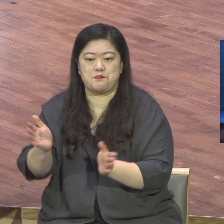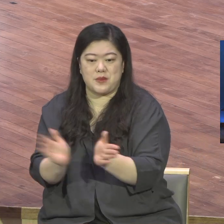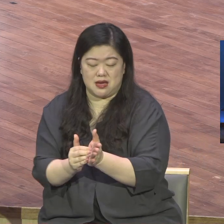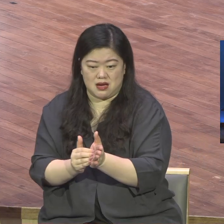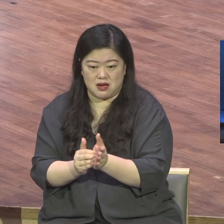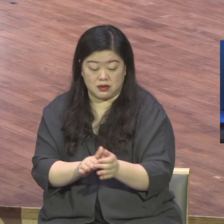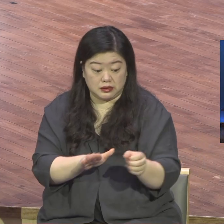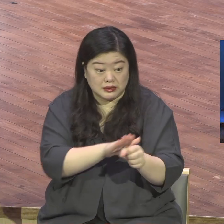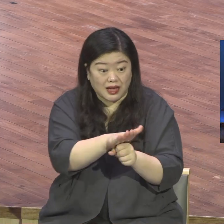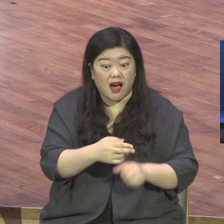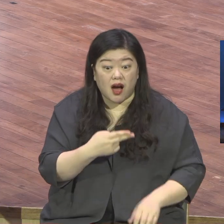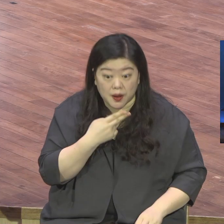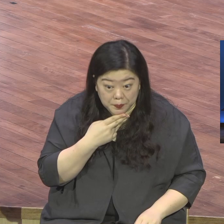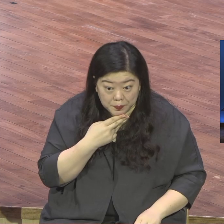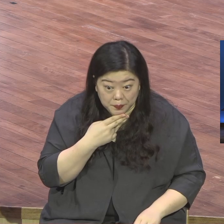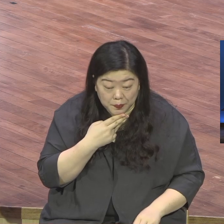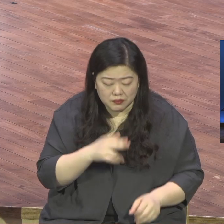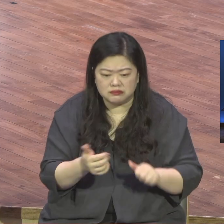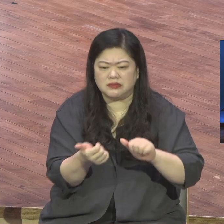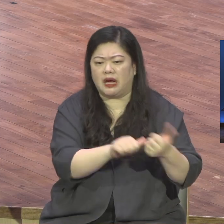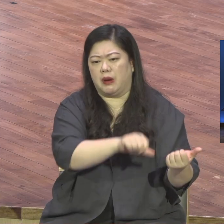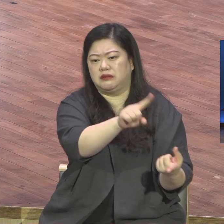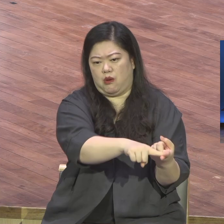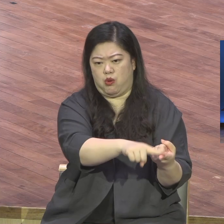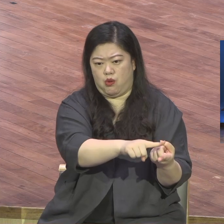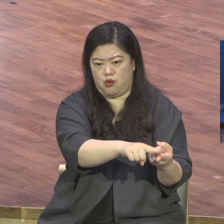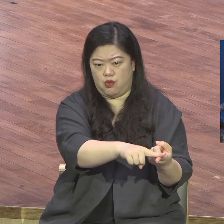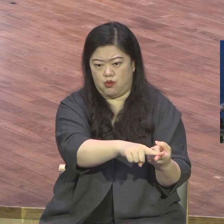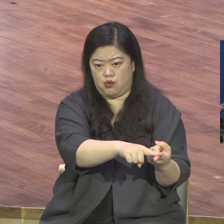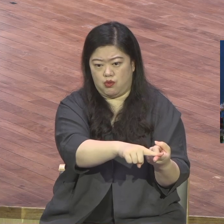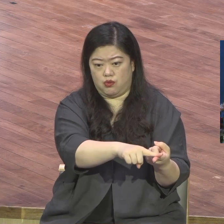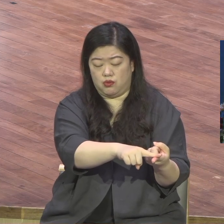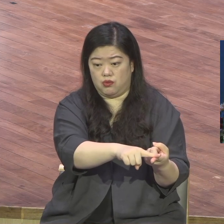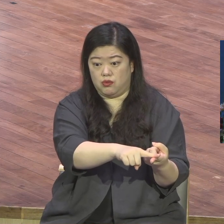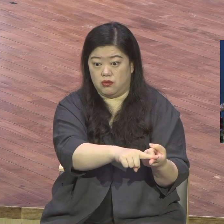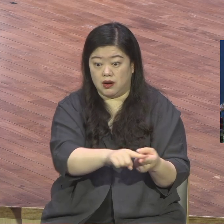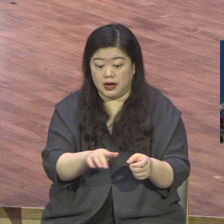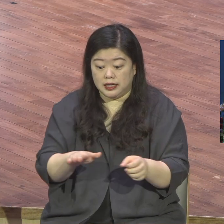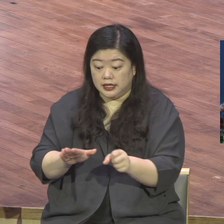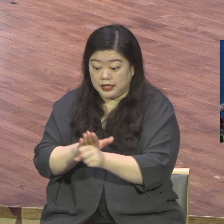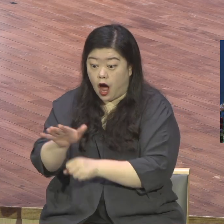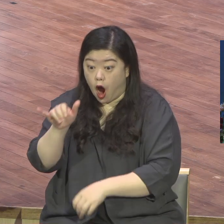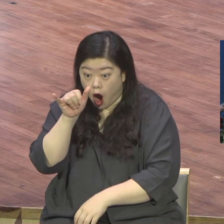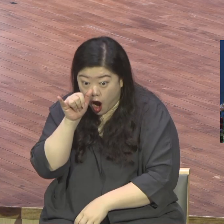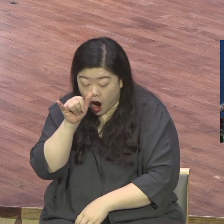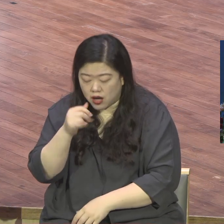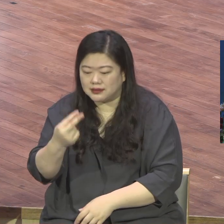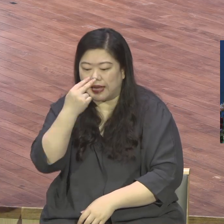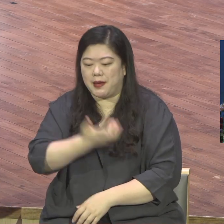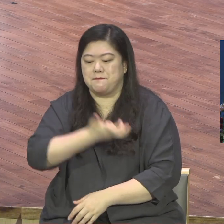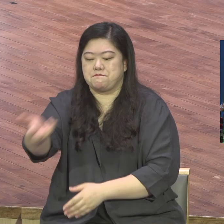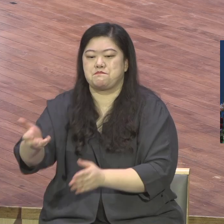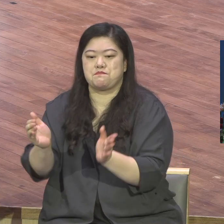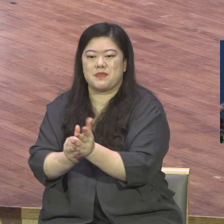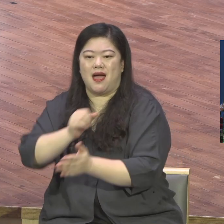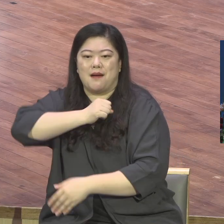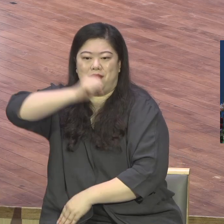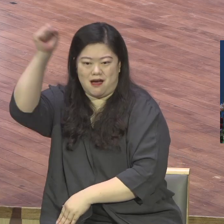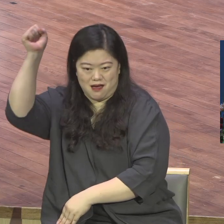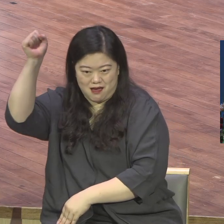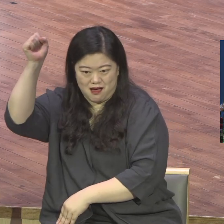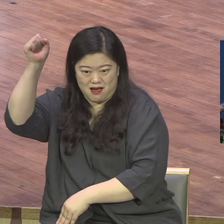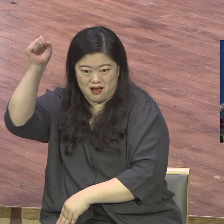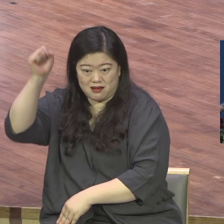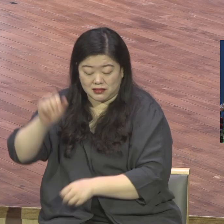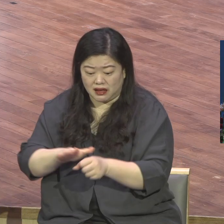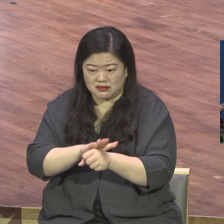아니하는 자는 사망에 머물렀느니라. 사랑하지 않는 자는 사망에 머물렀느니라. 형제를 미워하고 원수 맺고